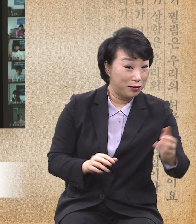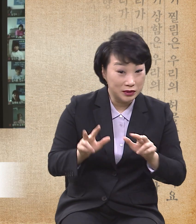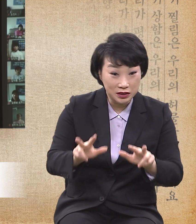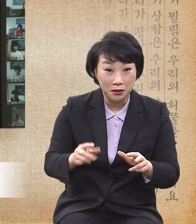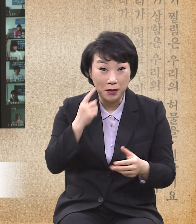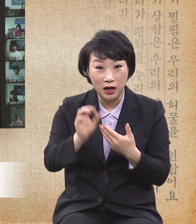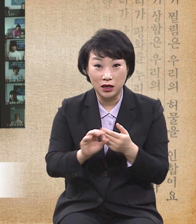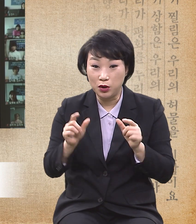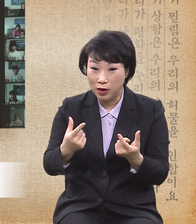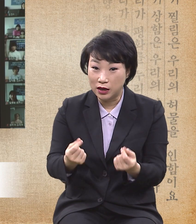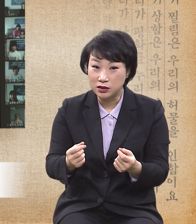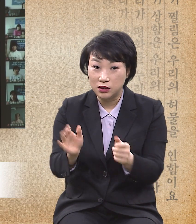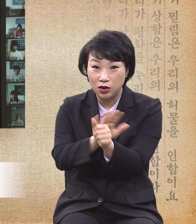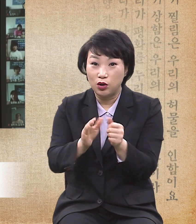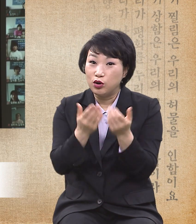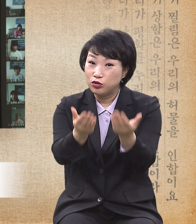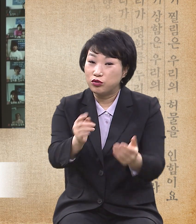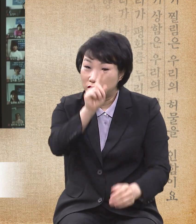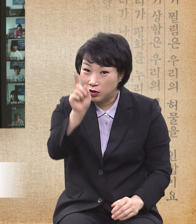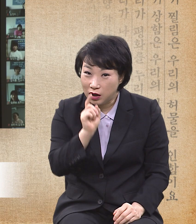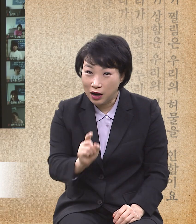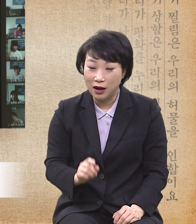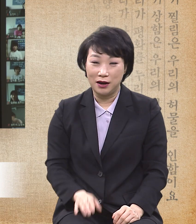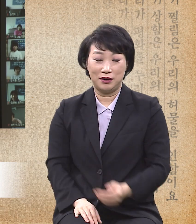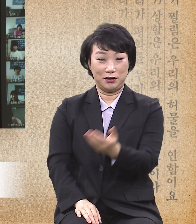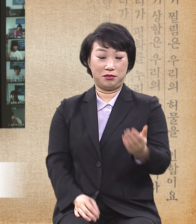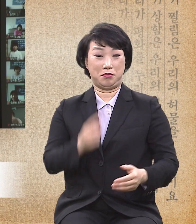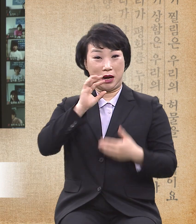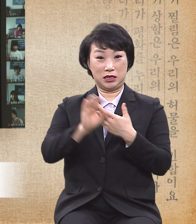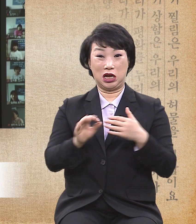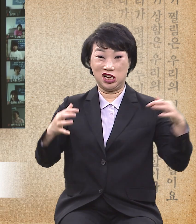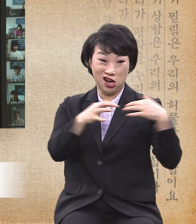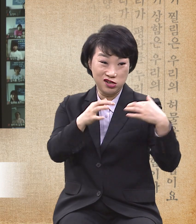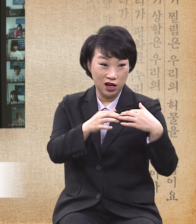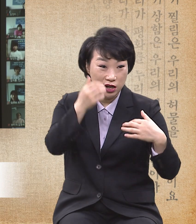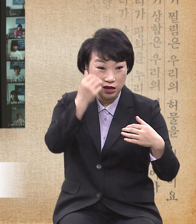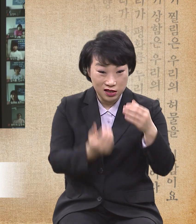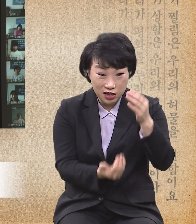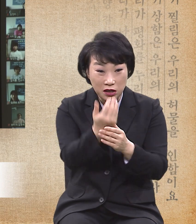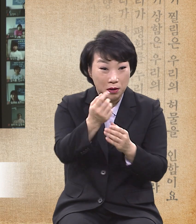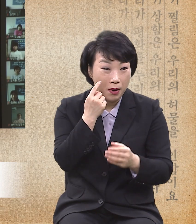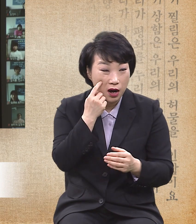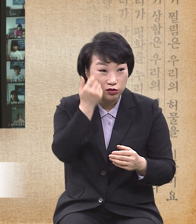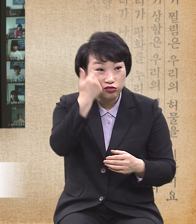전쟁이 나면요 누가 감히 자기 집에 들어올까 봐.